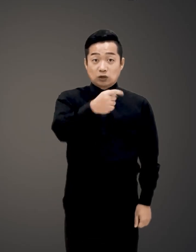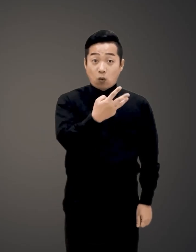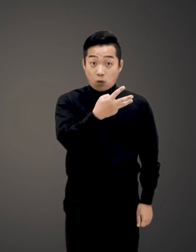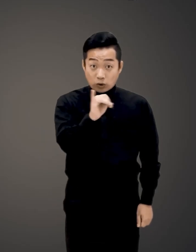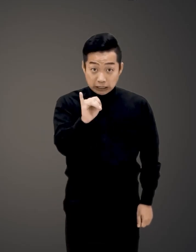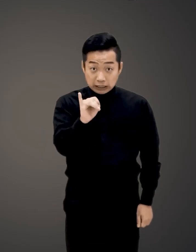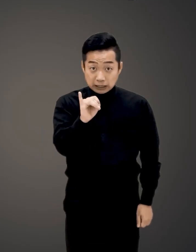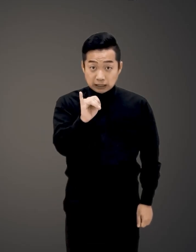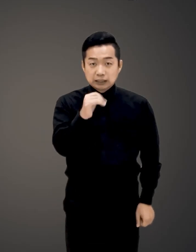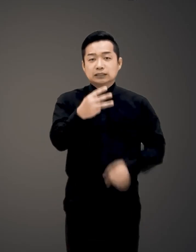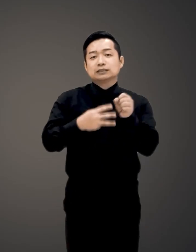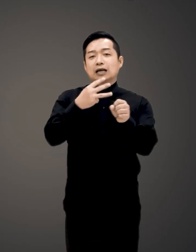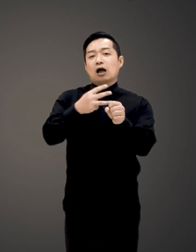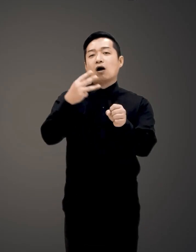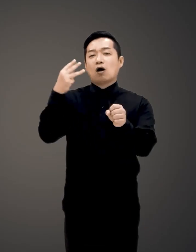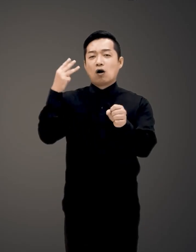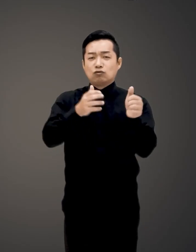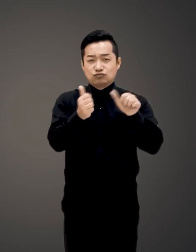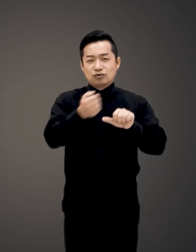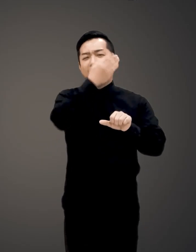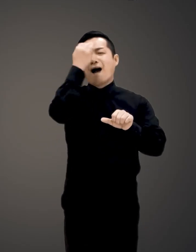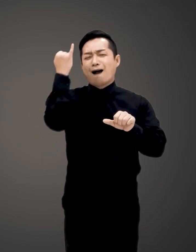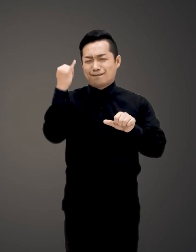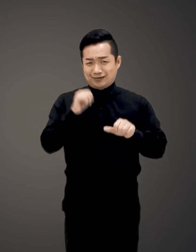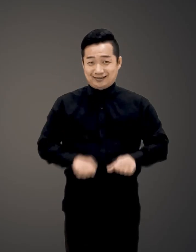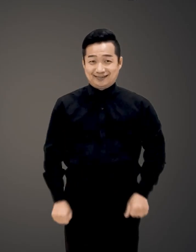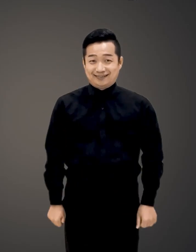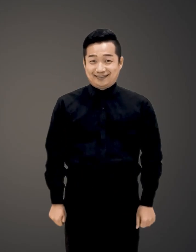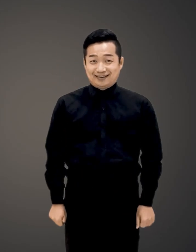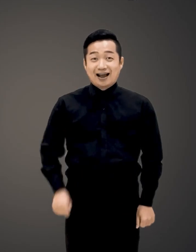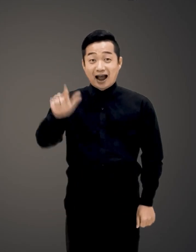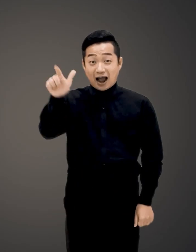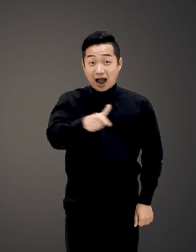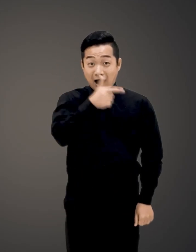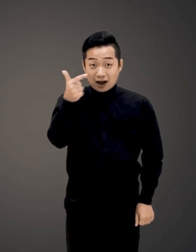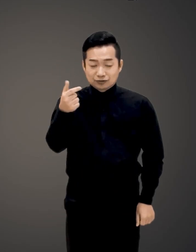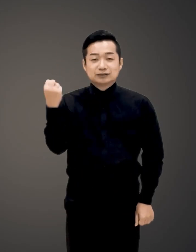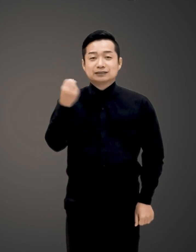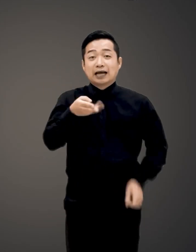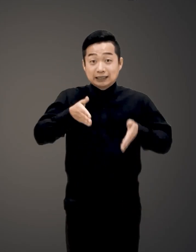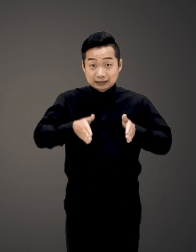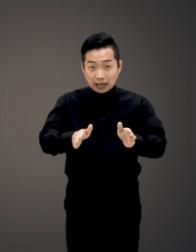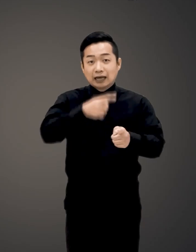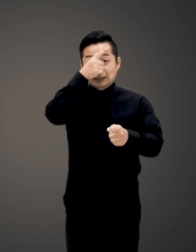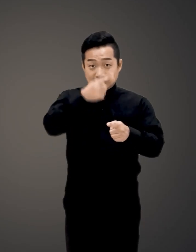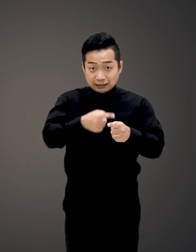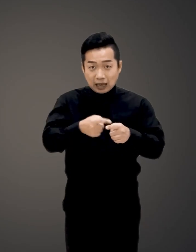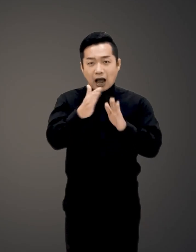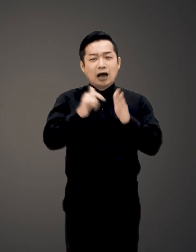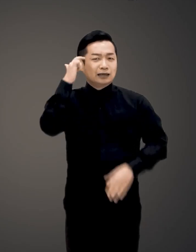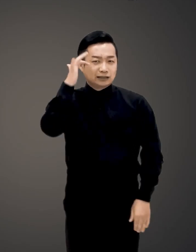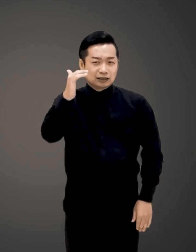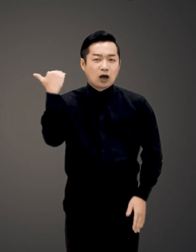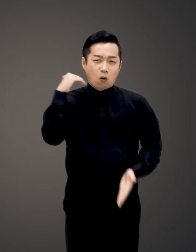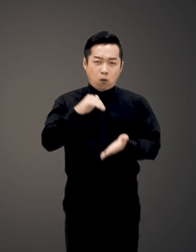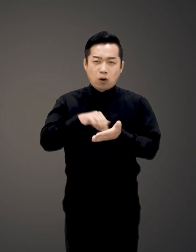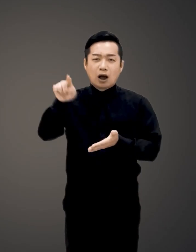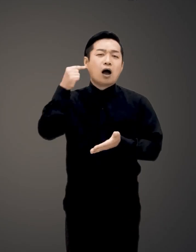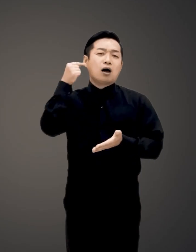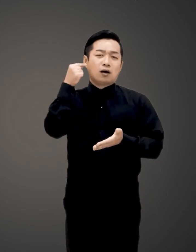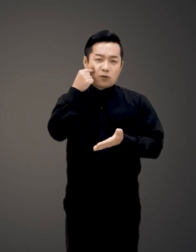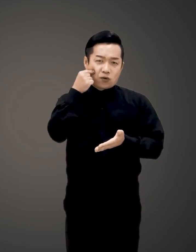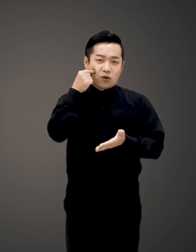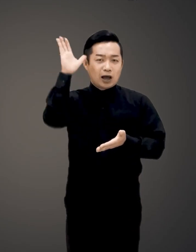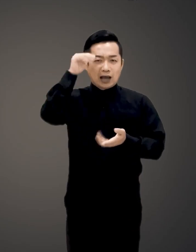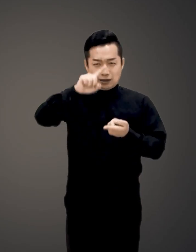코리는 알고 보니 3년 전 돌아가신 할머니였고 하루 동안 환생했다가 가족이 그리워 돌아가지 못한